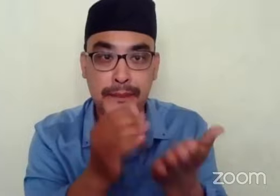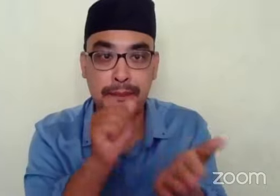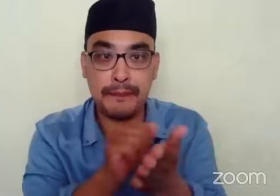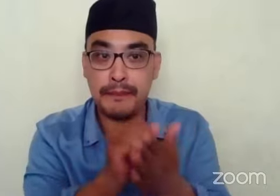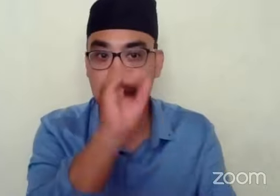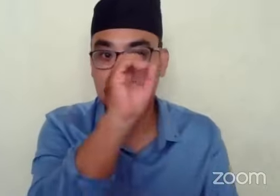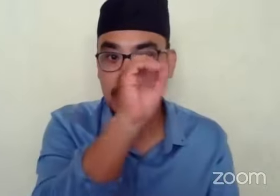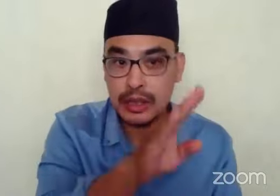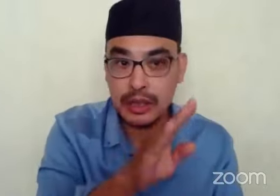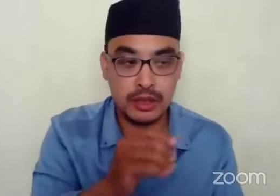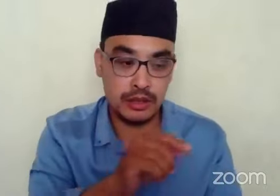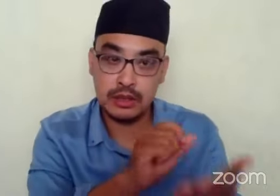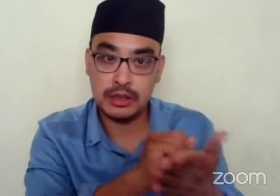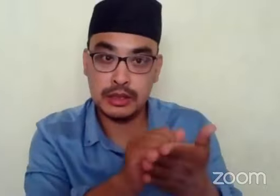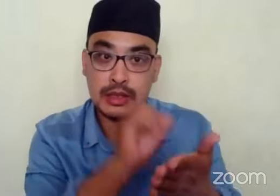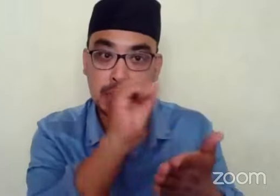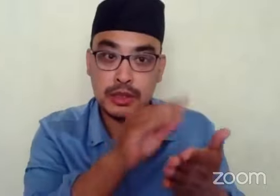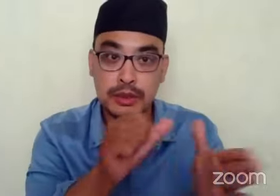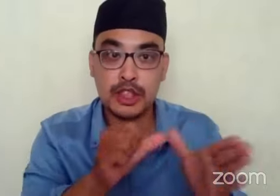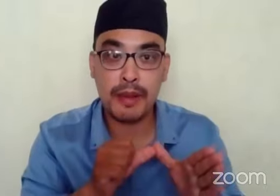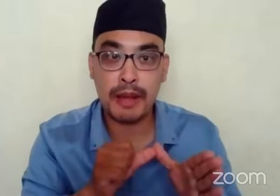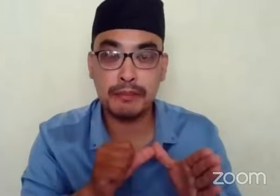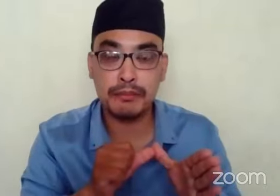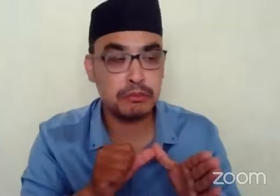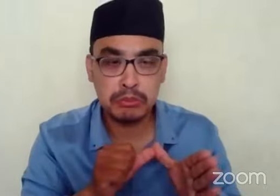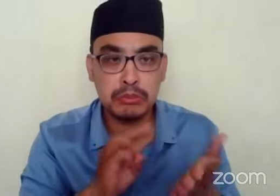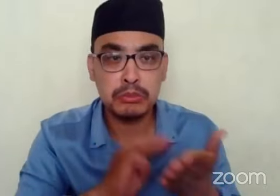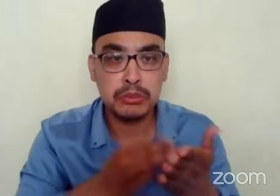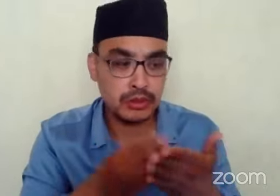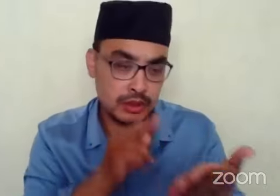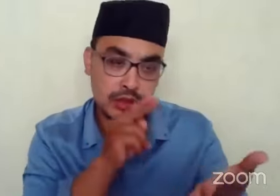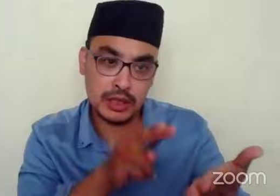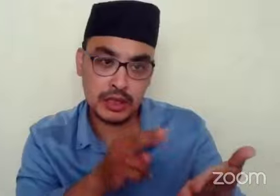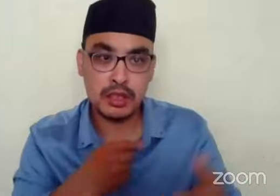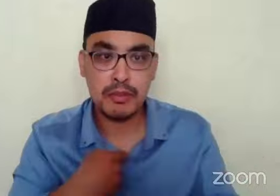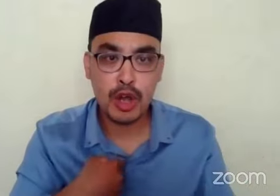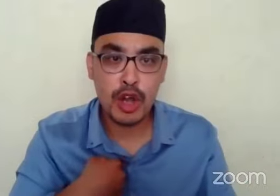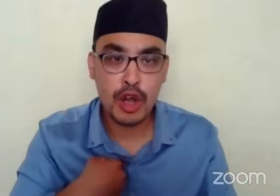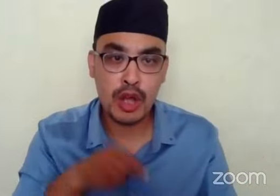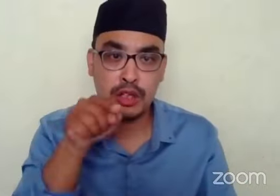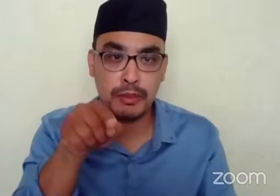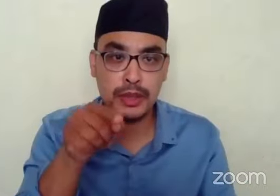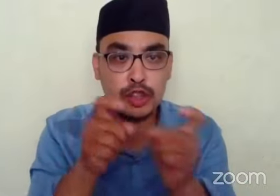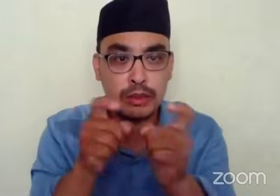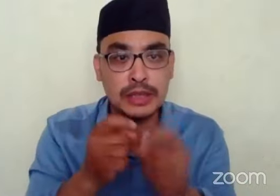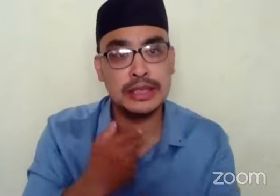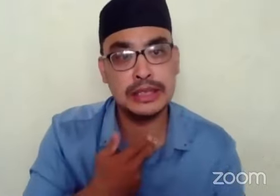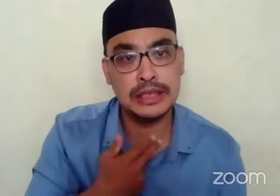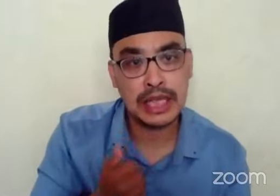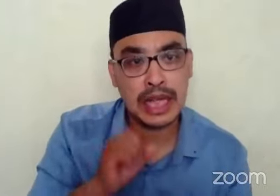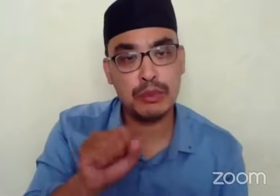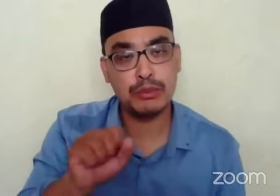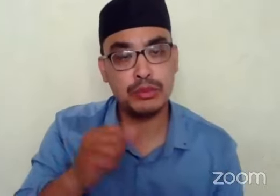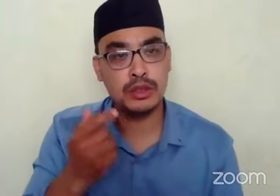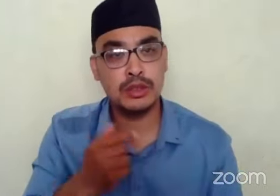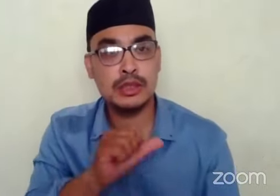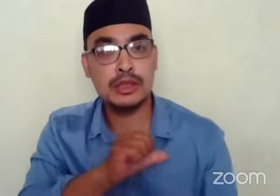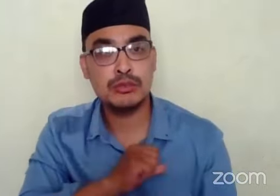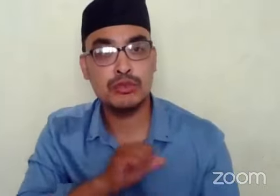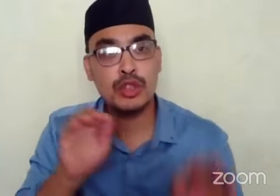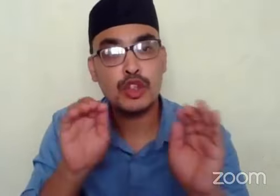हाम्रो सर्कलमा चाहिँ, आई वान्ट टु डिस्कस विथ यु अबाउट द सेक्सुअल रिलेसन अर समथिङ समथिङ काइन्ड अफ भाइ